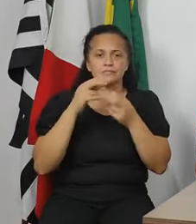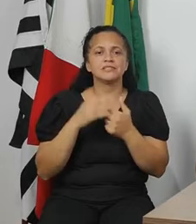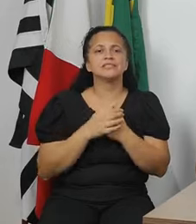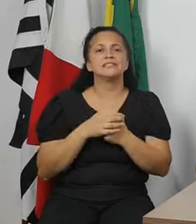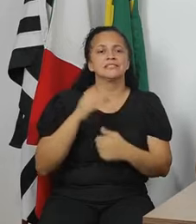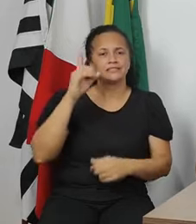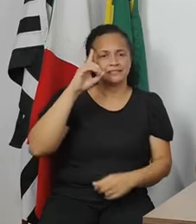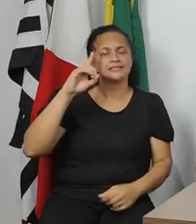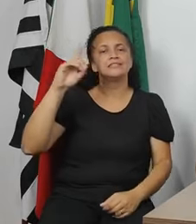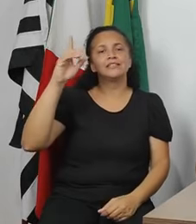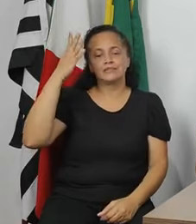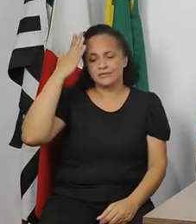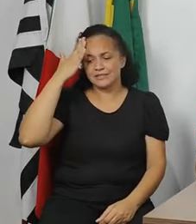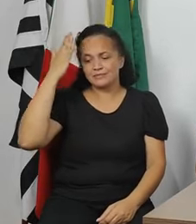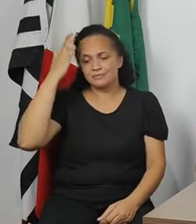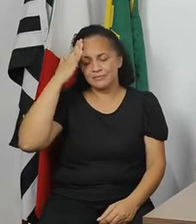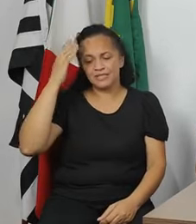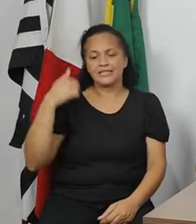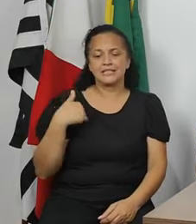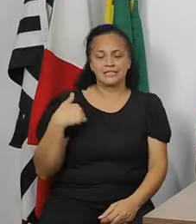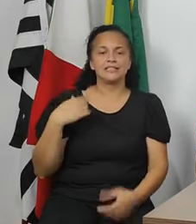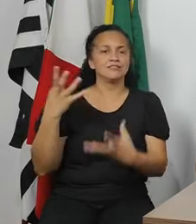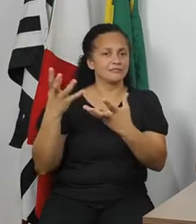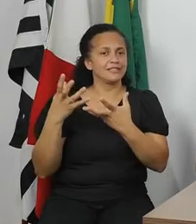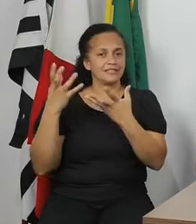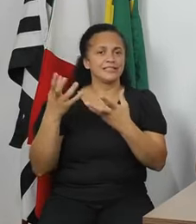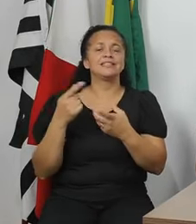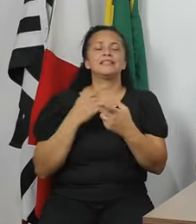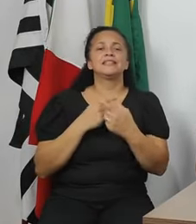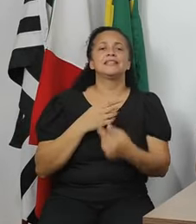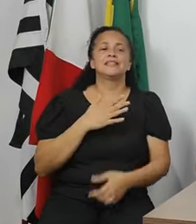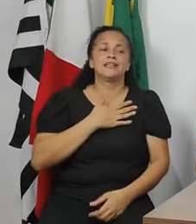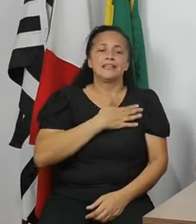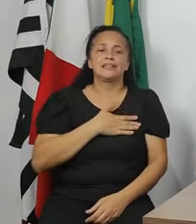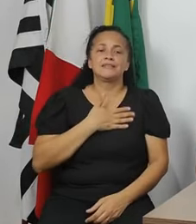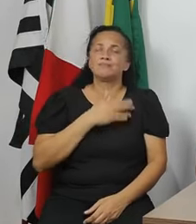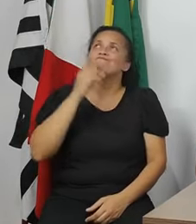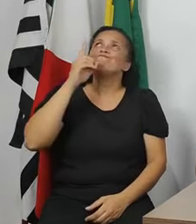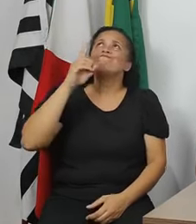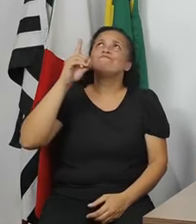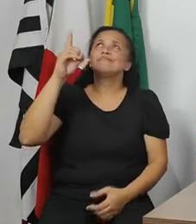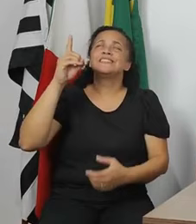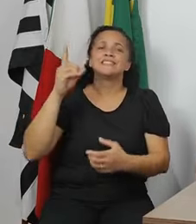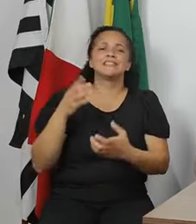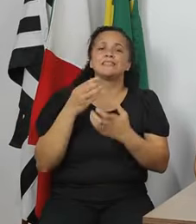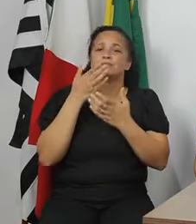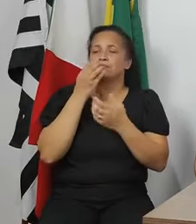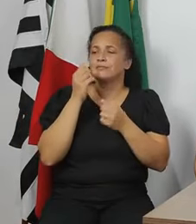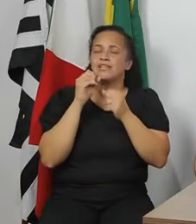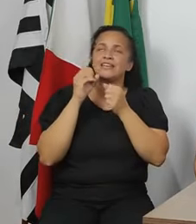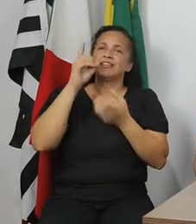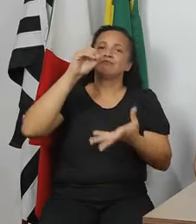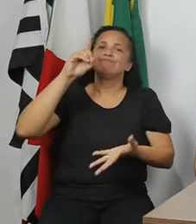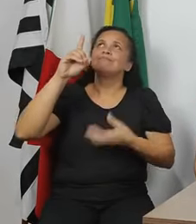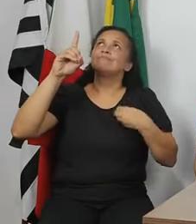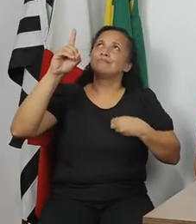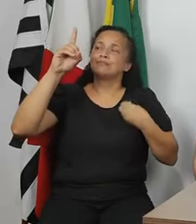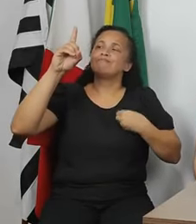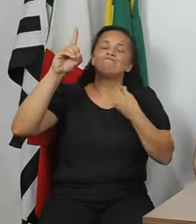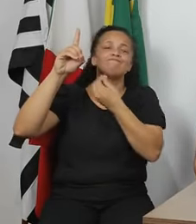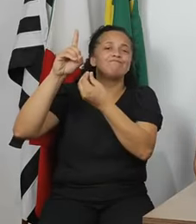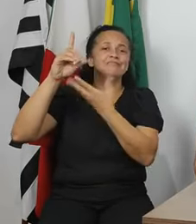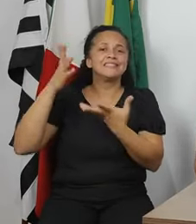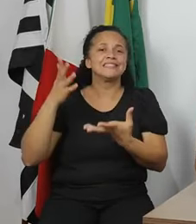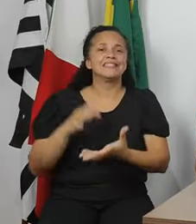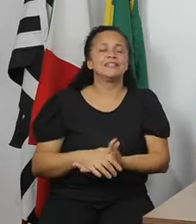porque eu queria realmente agradar o coração de Deus, agradar a Deus com a minha adoração em jejum, né? Acho que isso que você